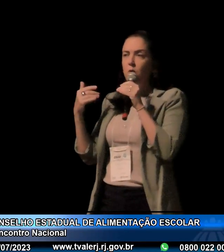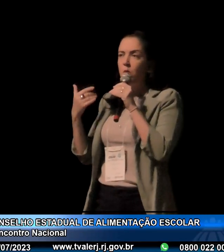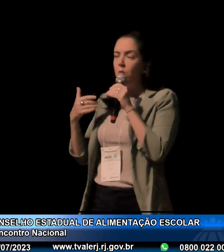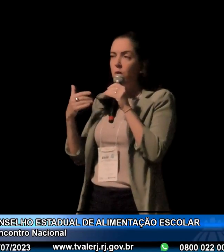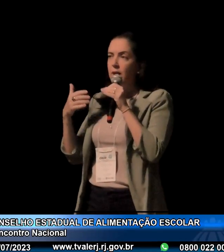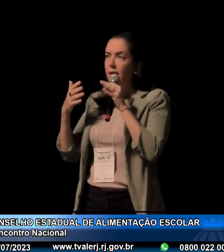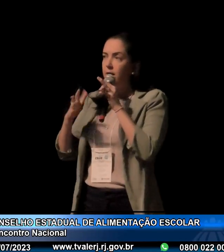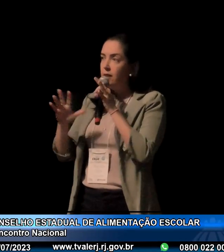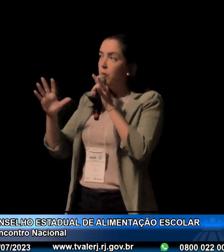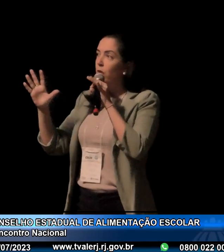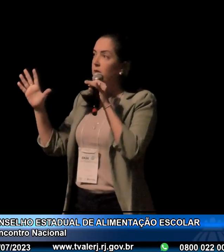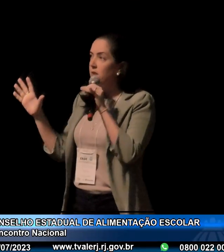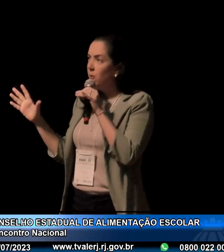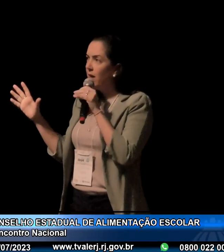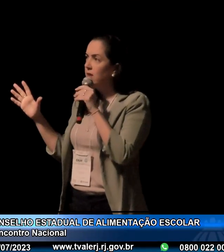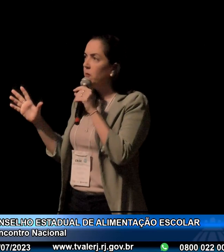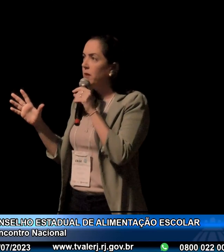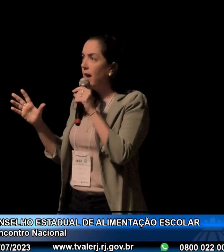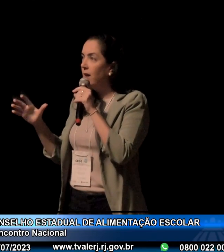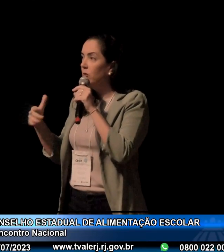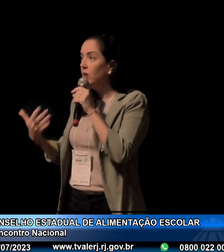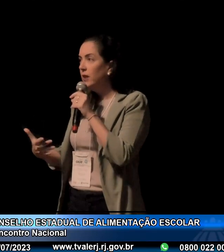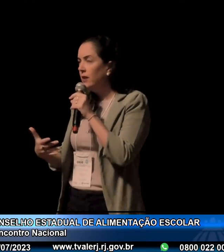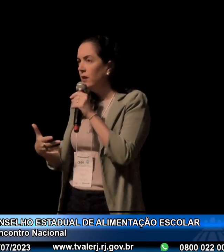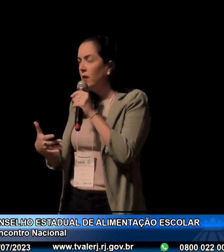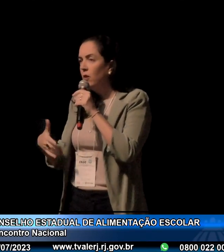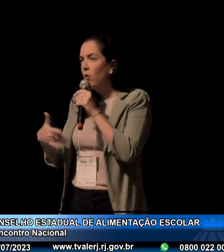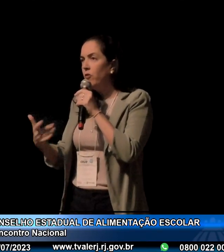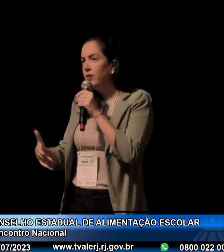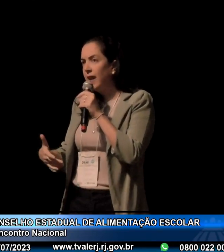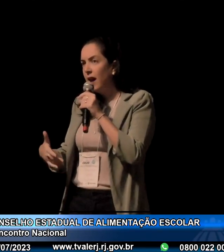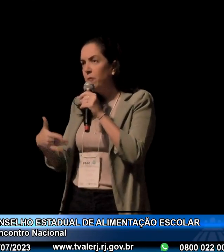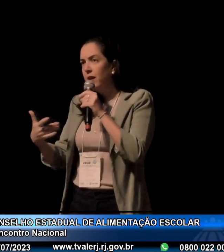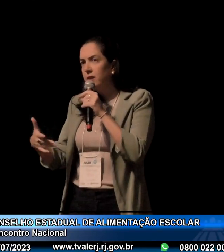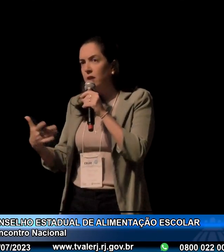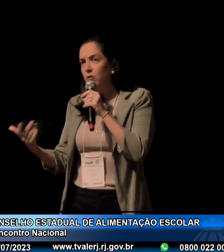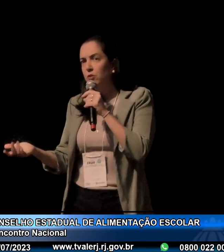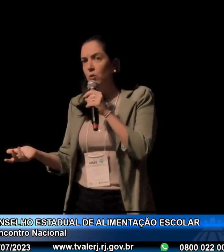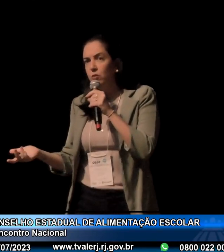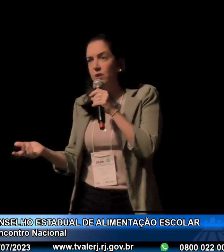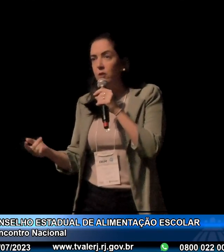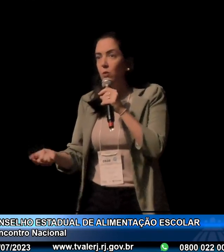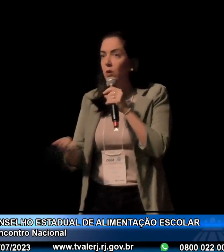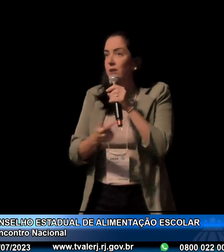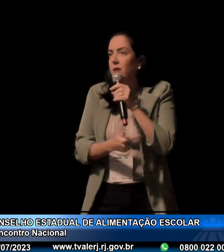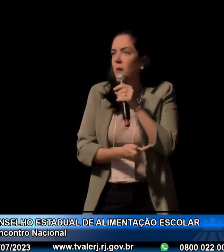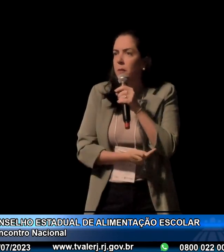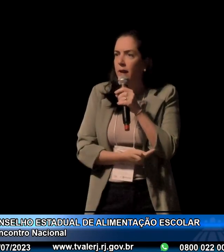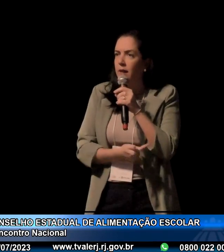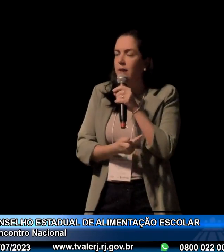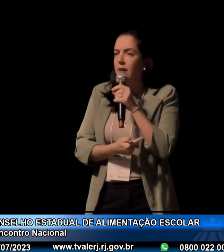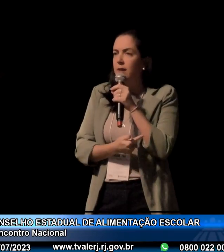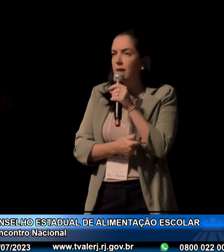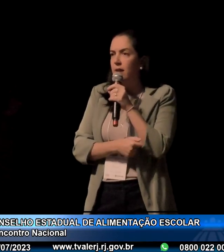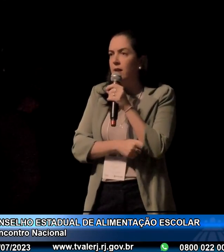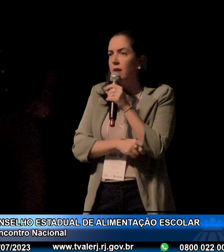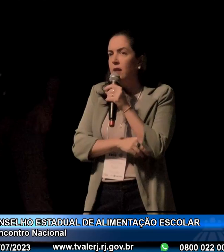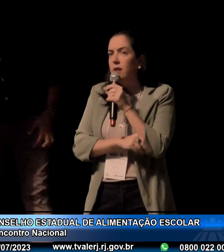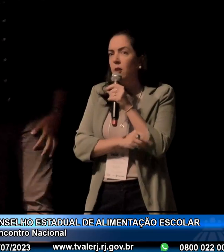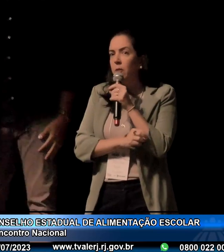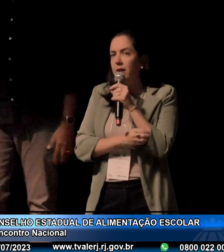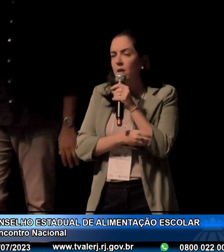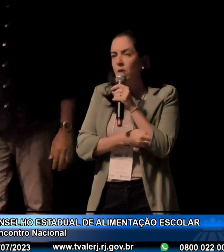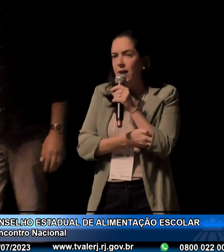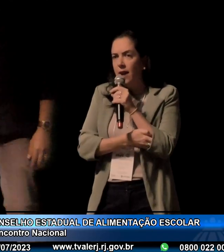tô também com um olhar que ainda pode ser mais ampliado e convidar parceiros e outros atores há também entenderem